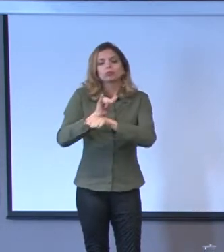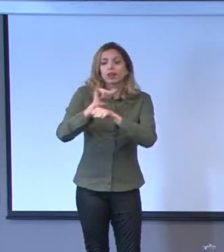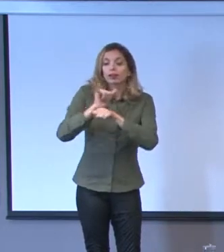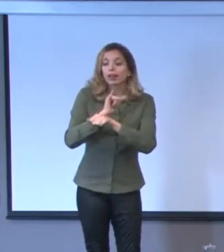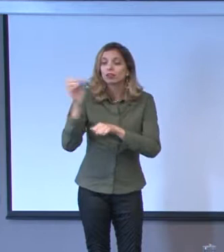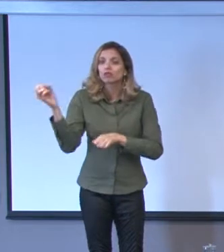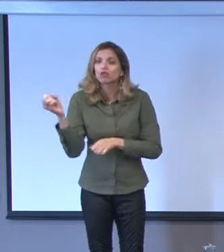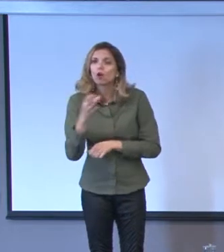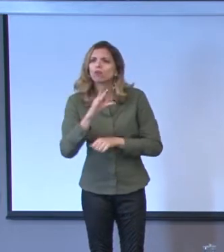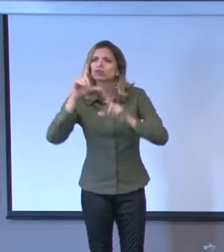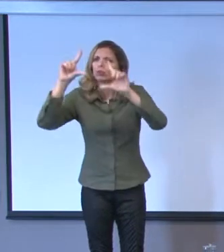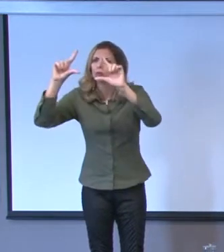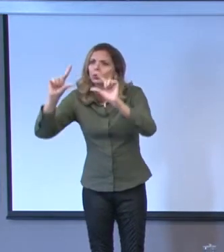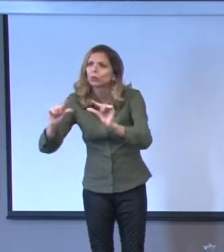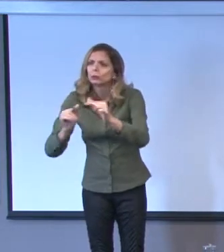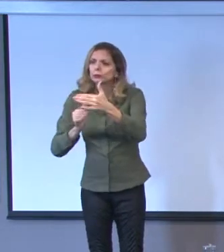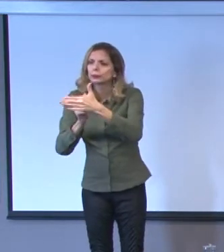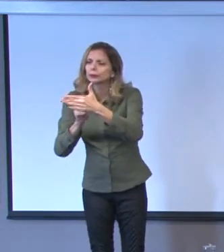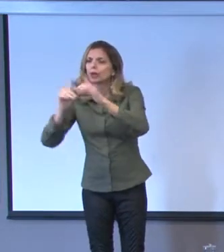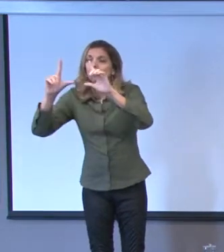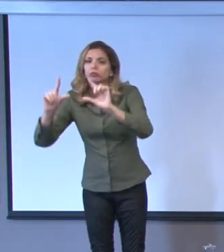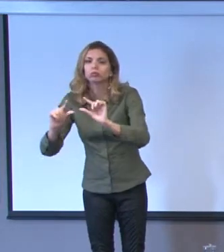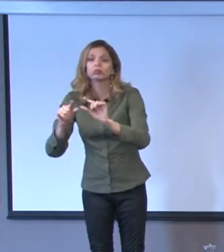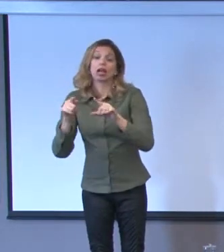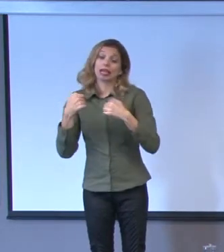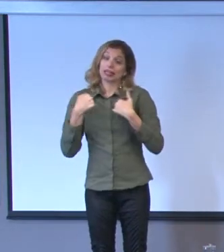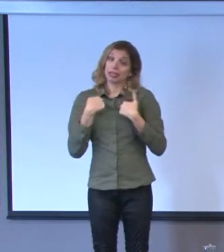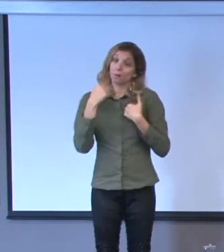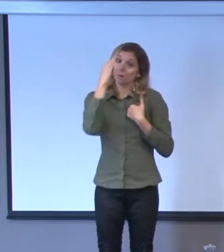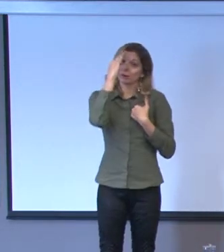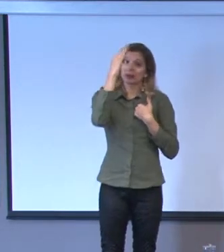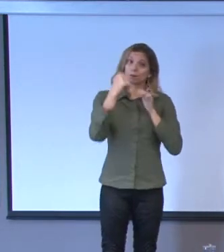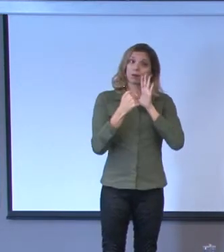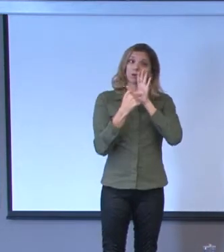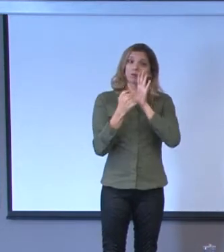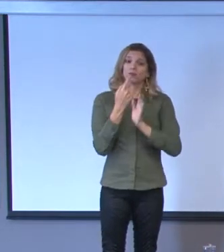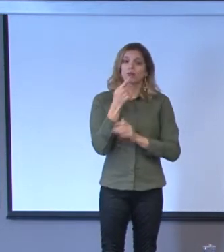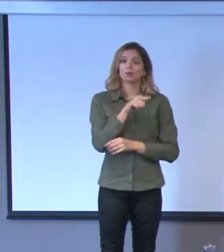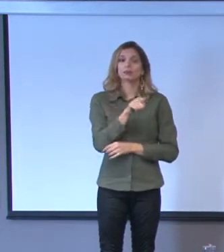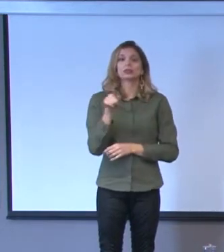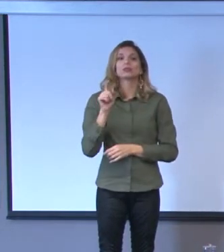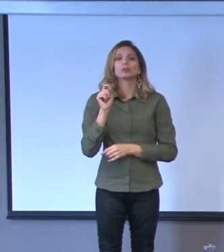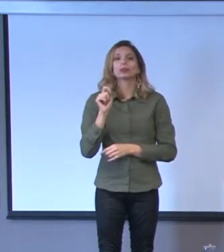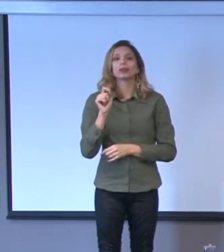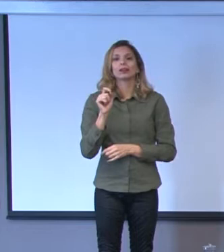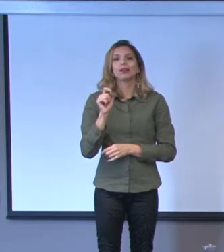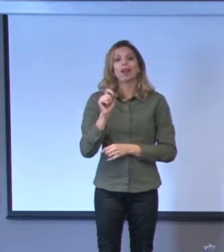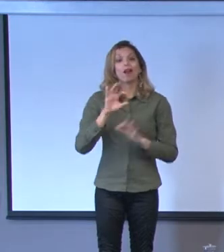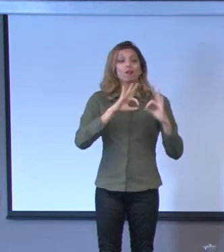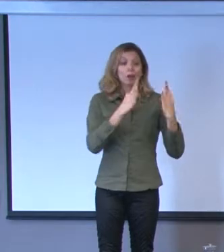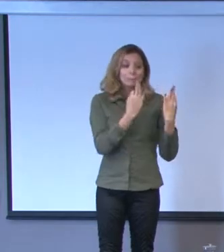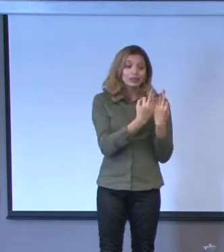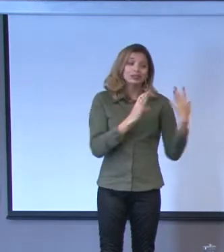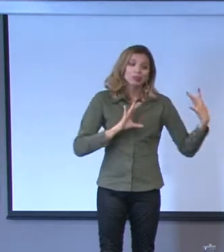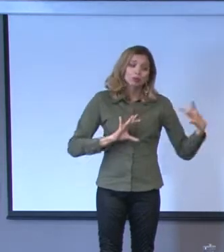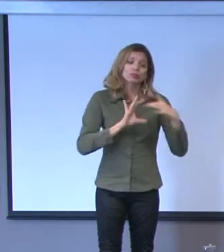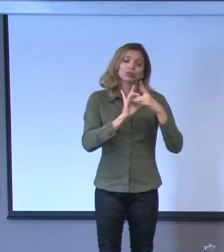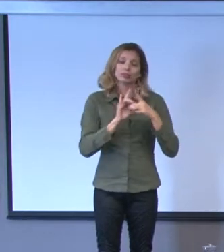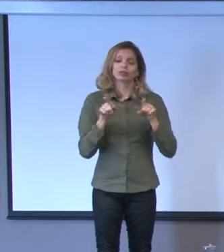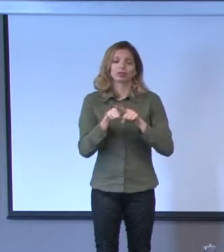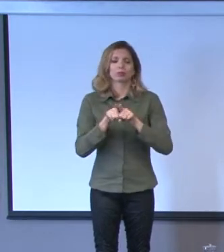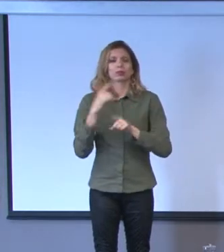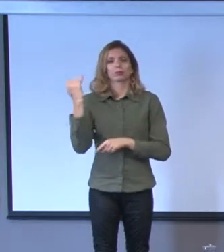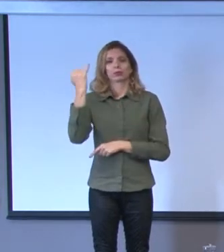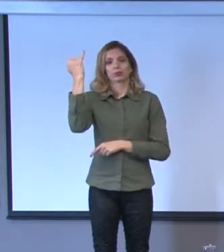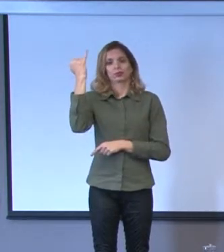alternativas que eliminem barreiras. E eu destacaria também um envolvimento genuíno das famílias,